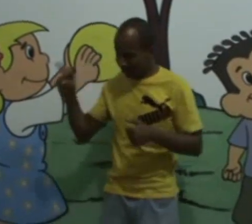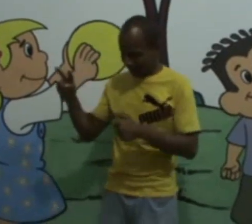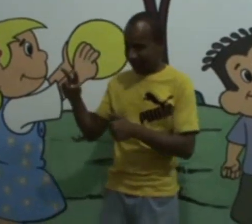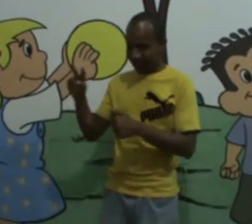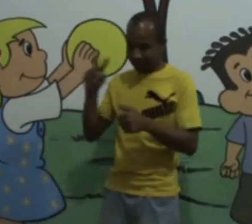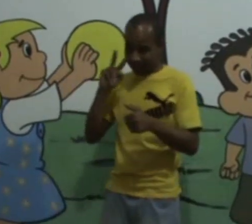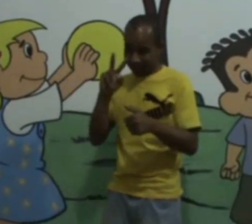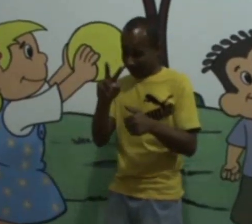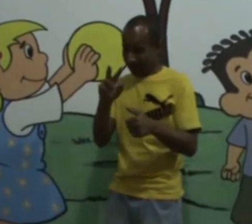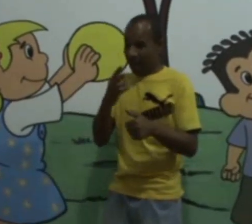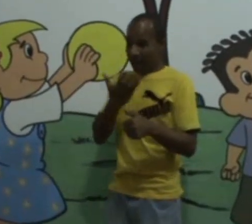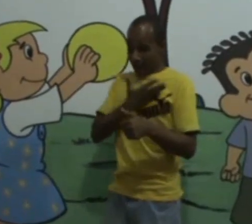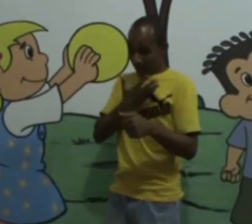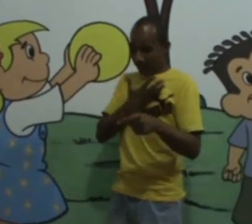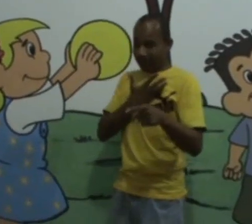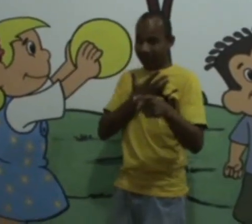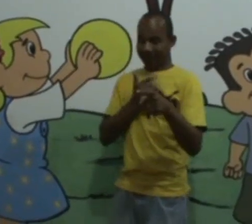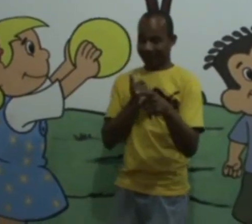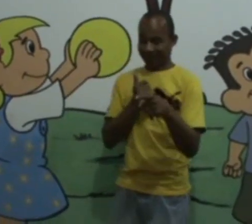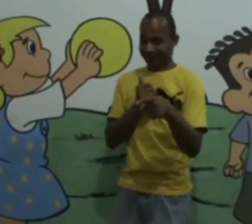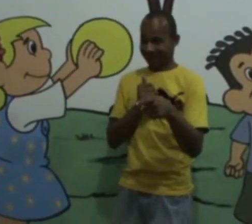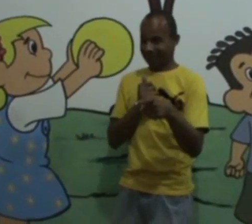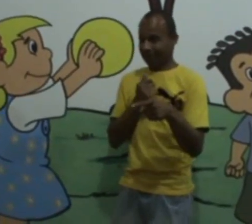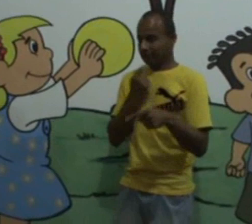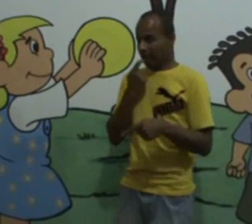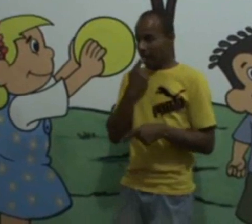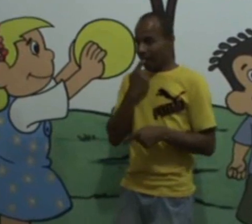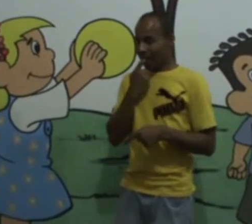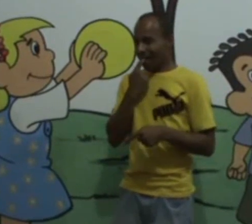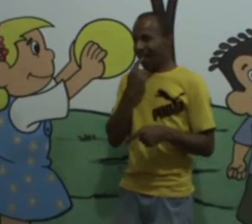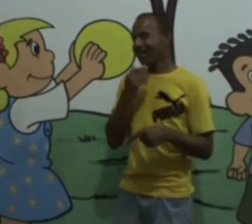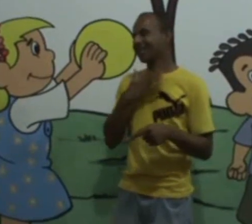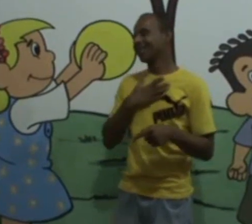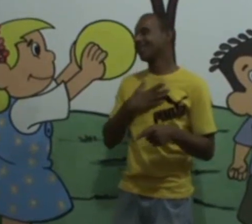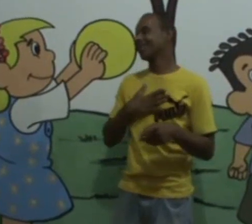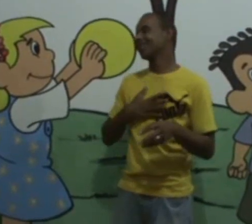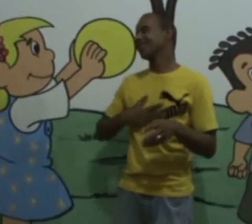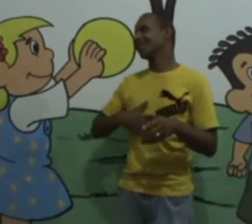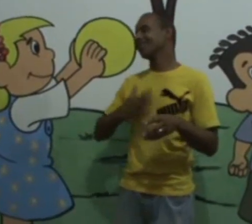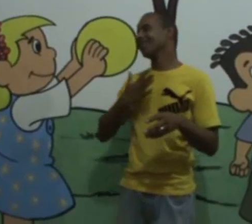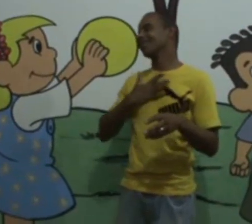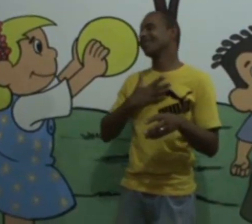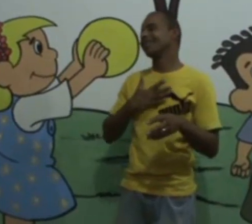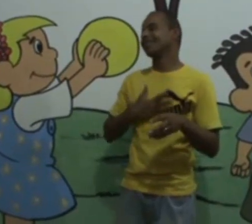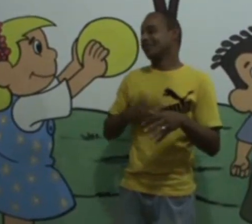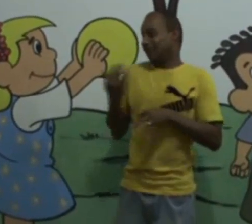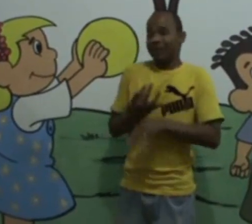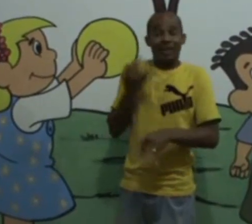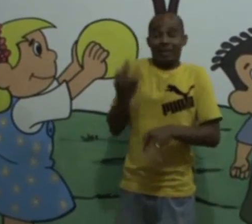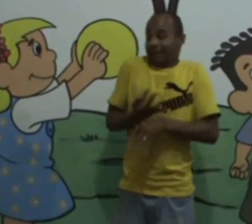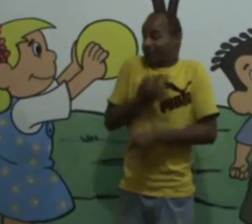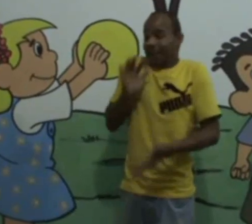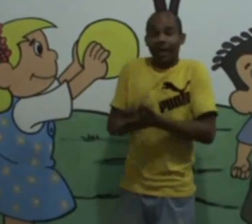frente. Tive inveja dele. Ele estava ali, tranquilo, sem nenhum